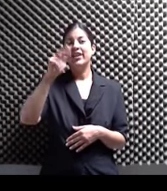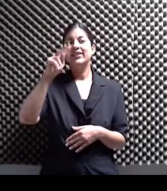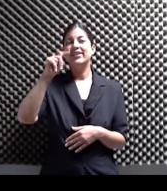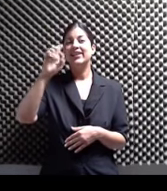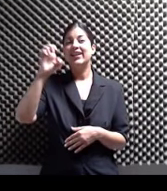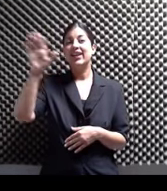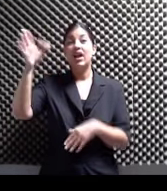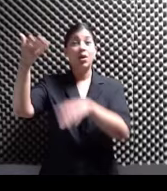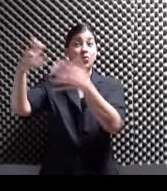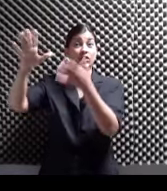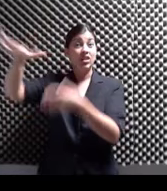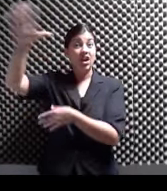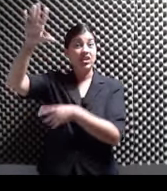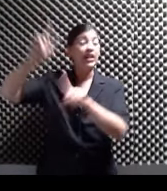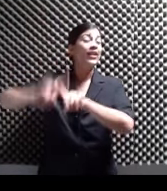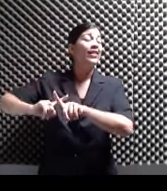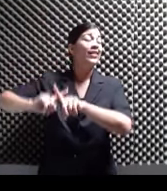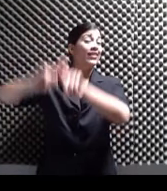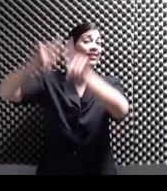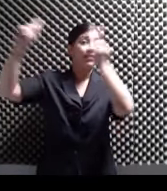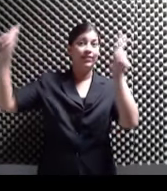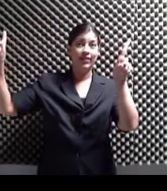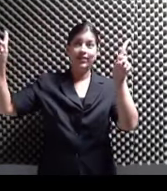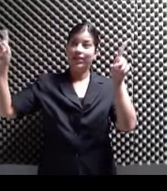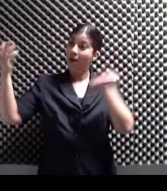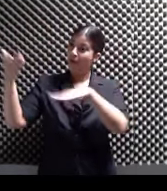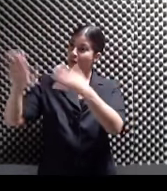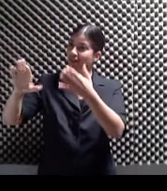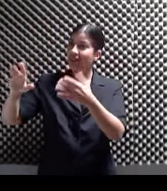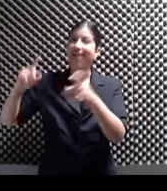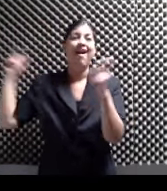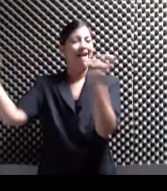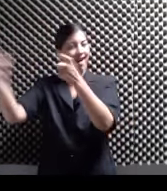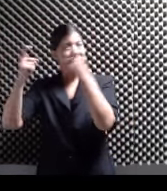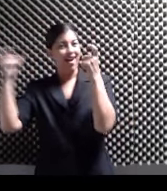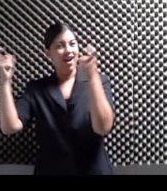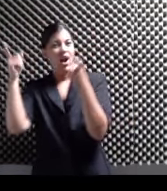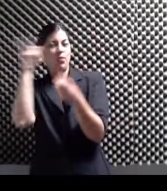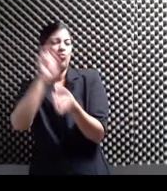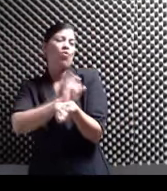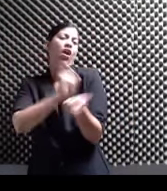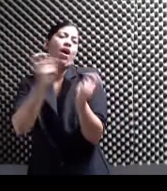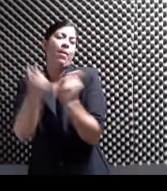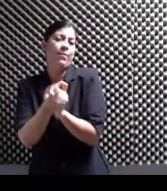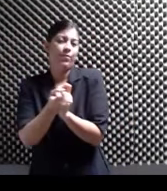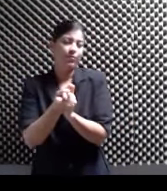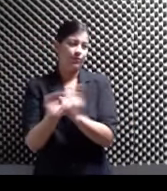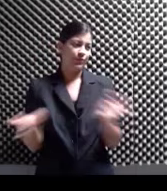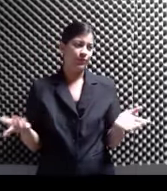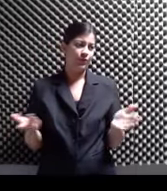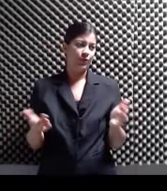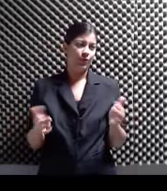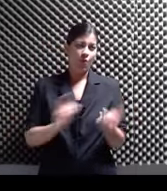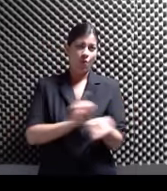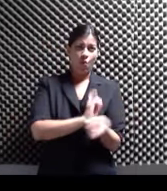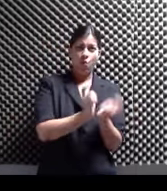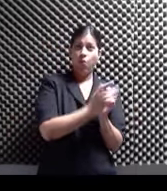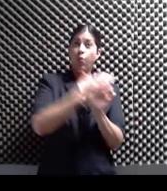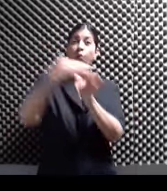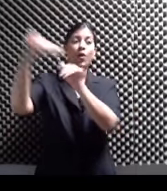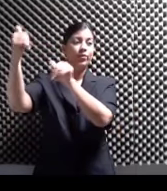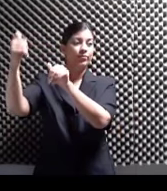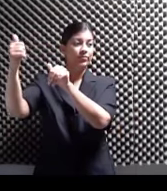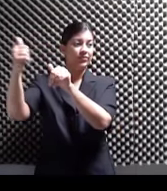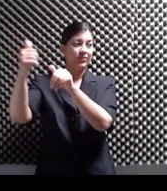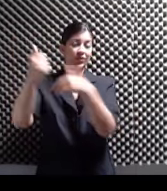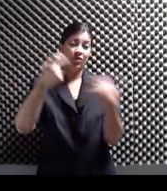La percepción de la muerte es completamente distinta, sí, se celebra, no es una transición, es un nuevo viaje, no es una connotación negativa de pérdida